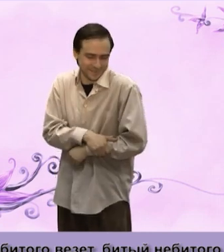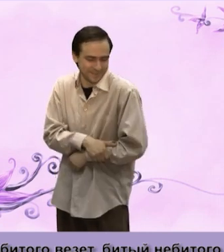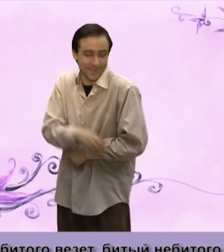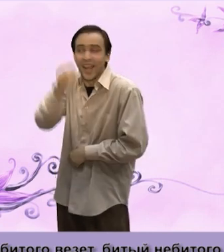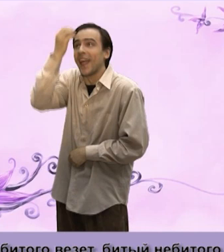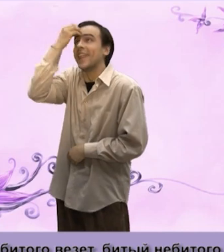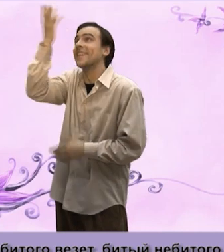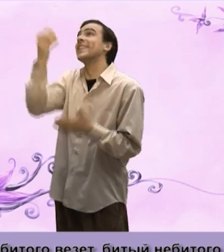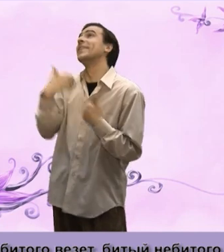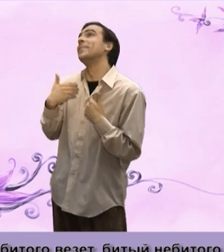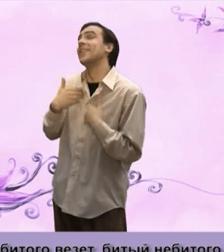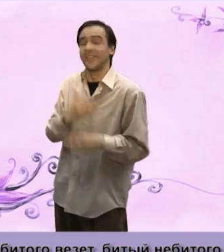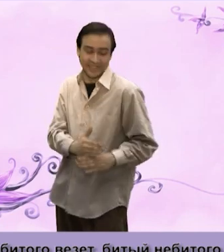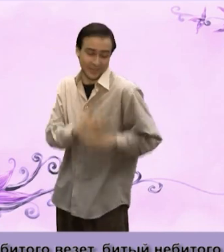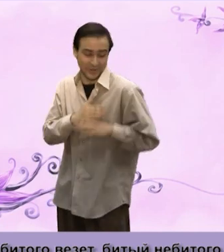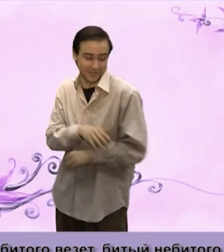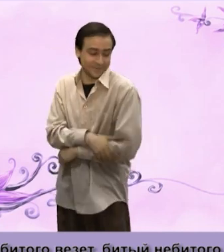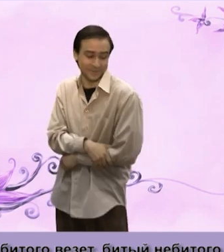Битый не битого везет».